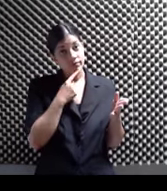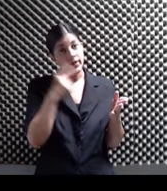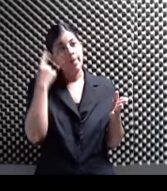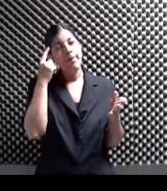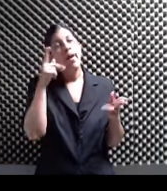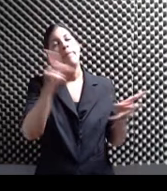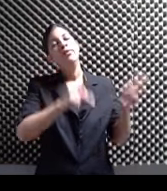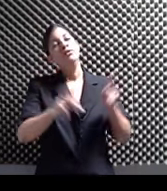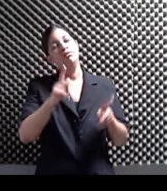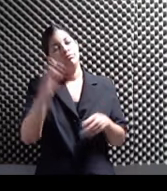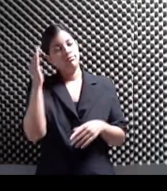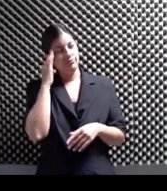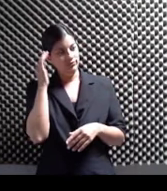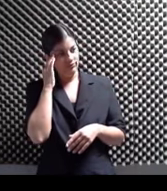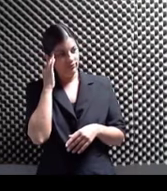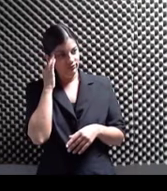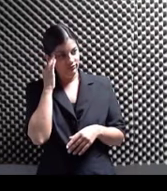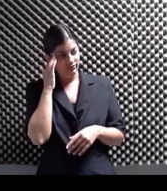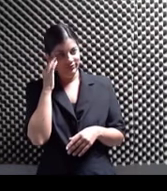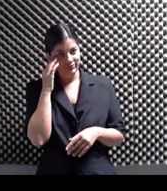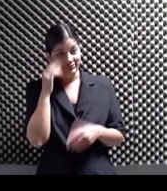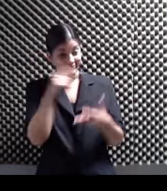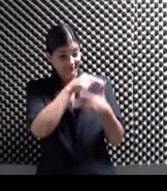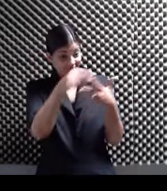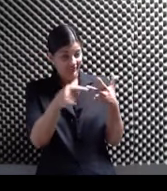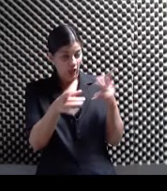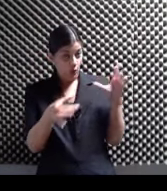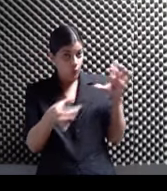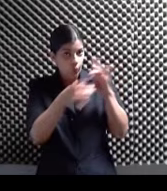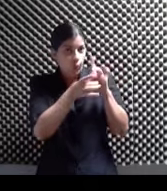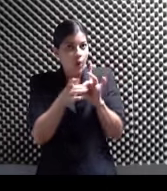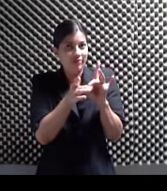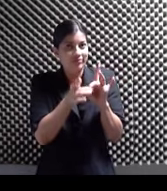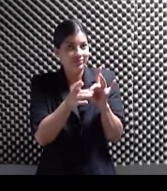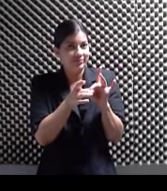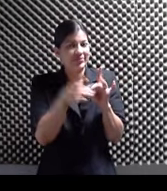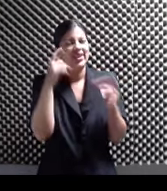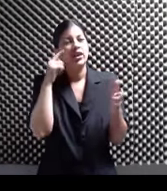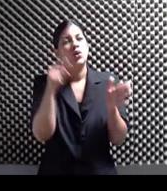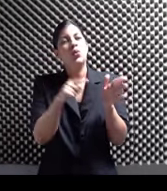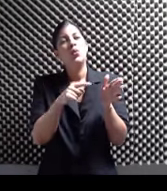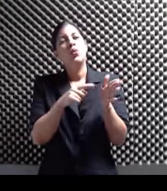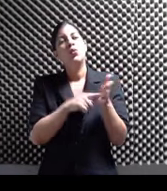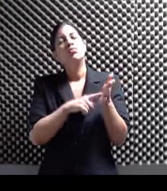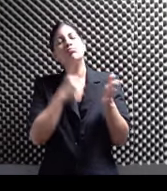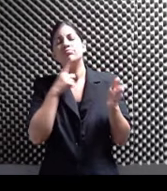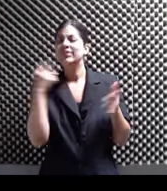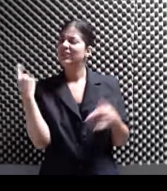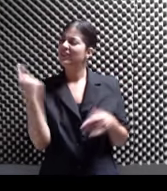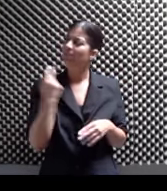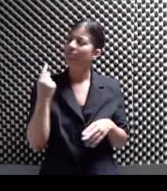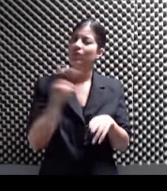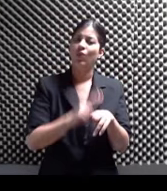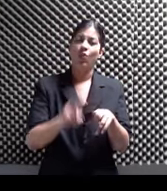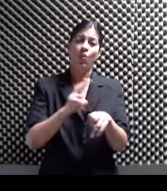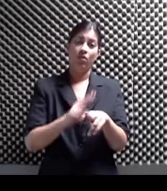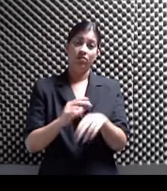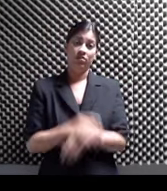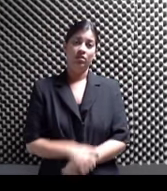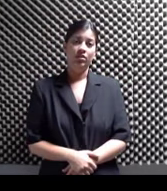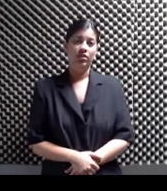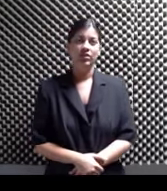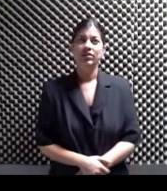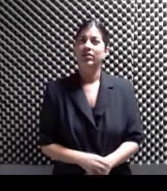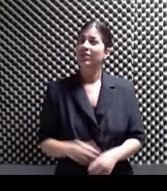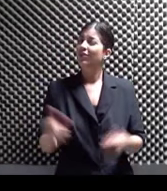conciencia más que nada. Y saber, conectarlos. Y conectar, darte cuenta de que todo el tiempo en realidad lo estás usando, que en todo momento puedes sacar